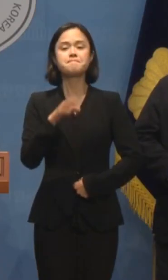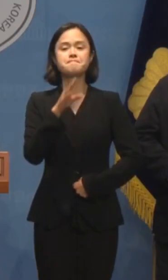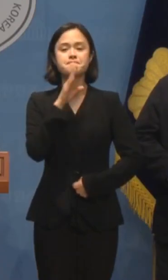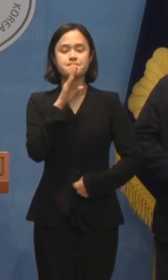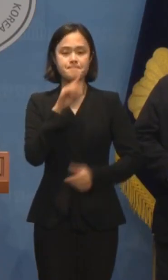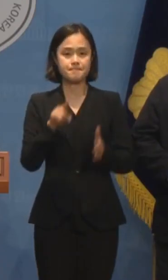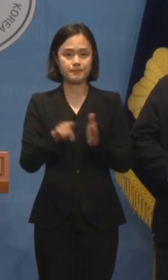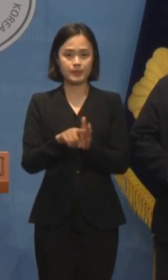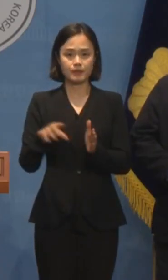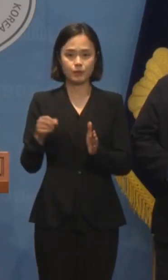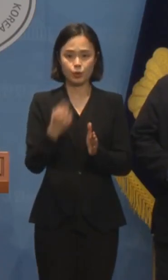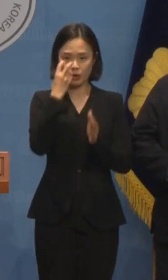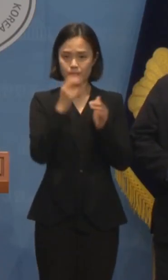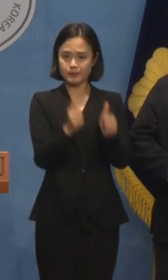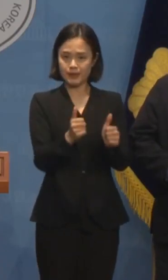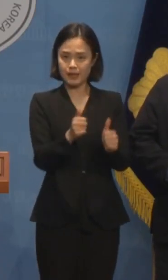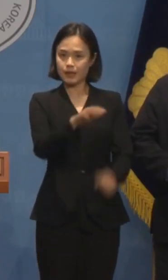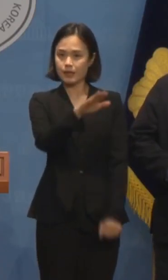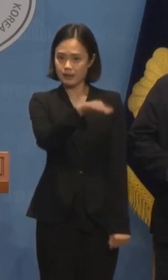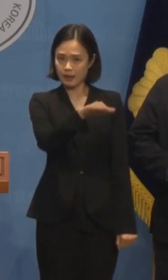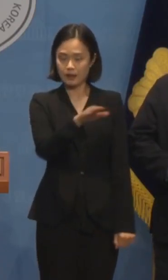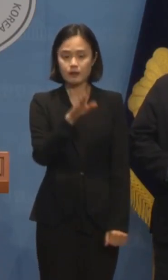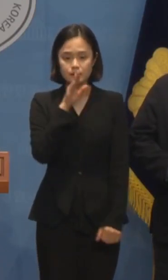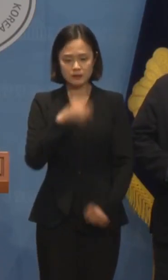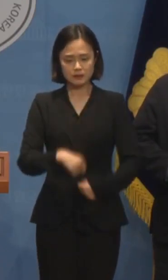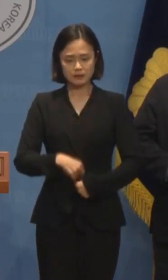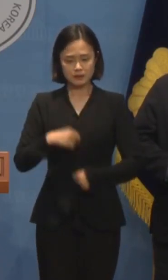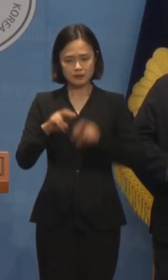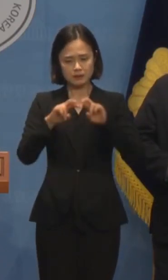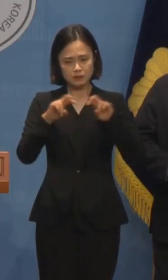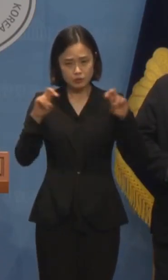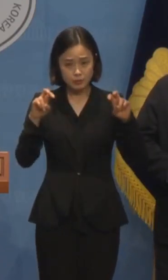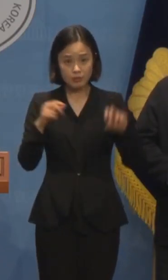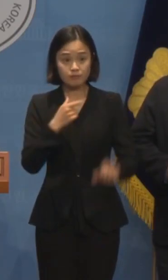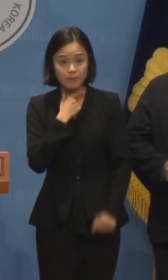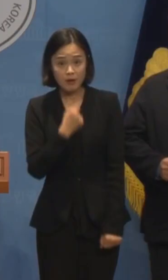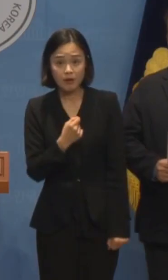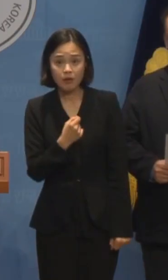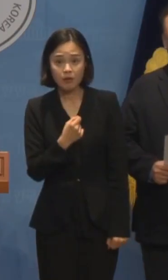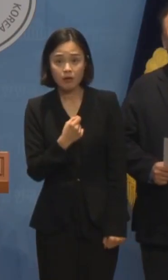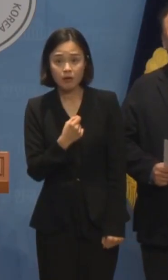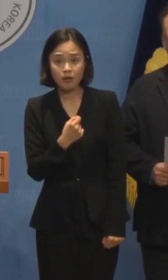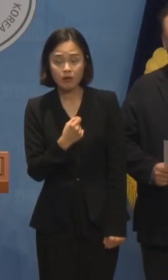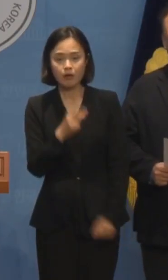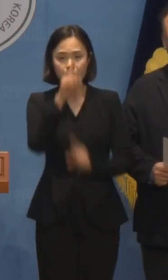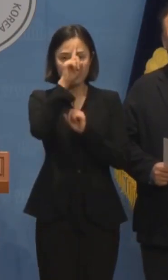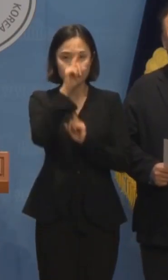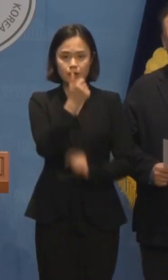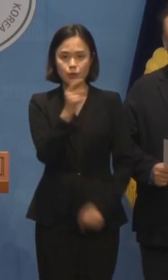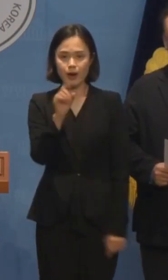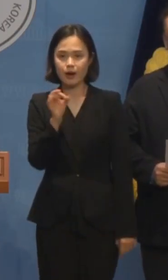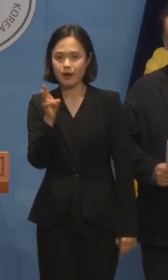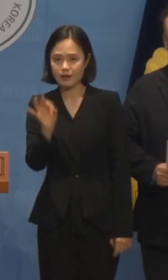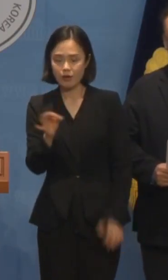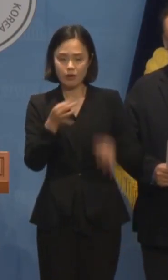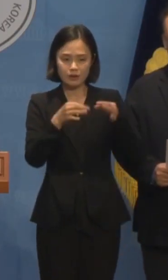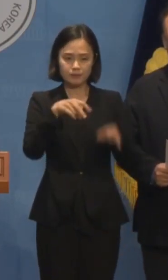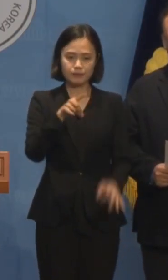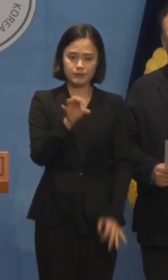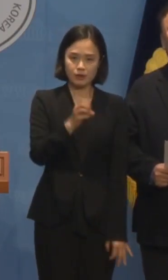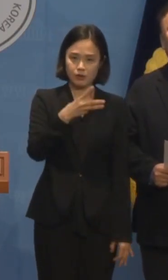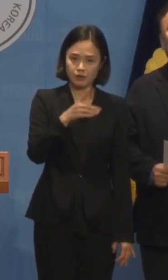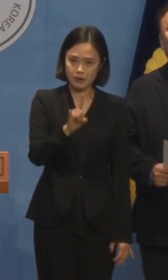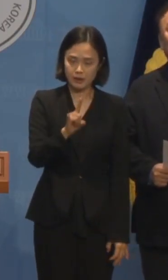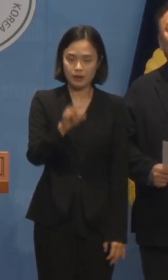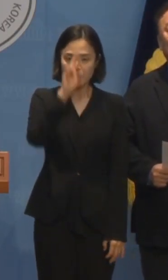가지고 검찰에 이 진실을 규명하기 위해서는 이화영, 김성태, 방용철, 안부수